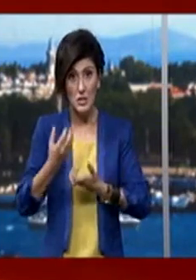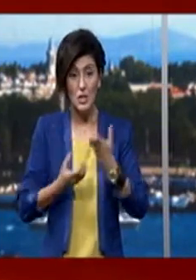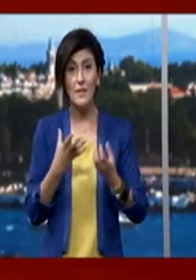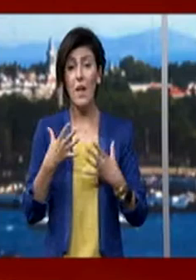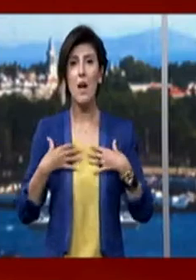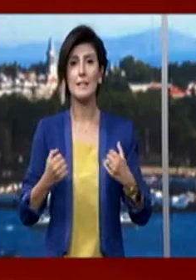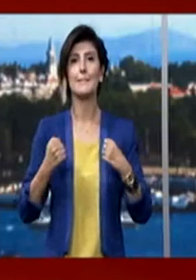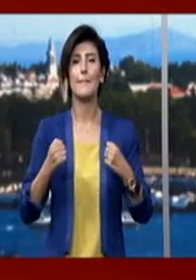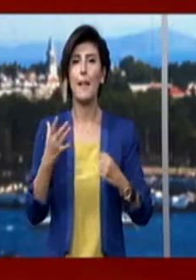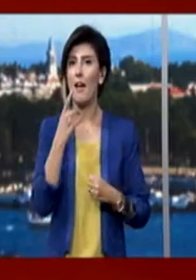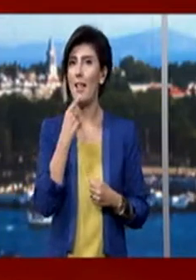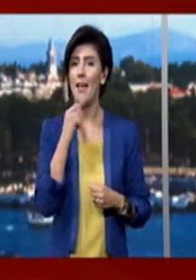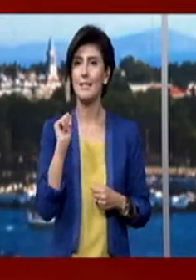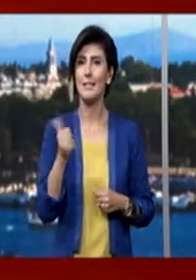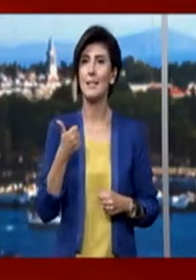lezzetli oluyor.